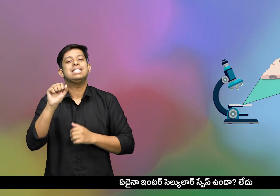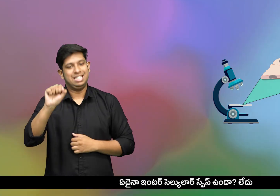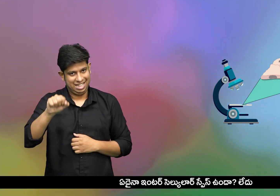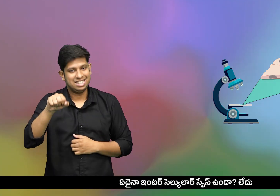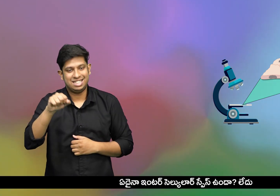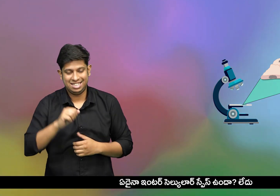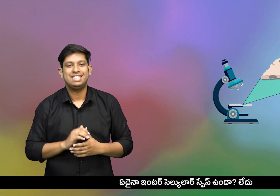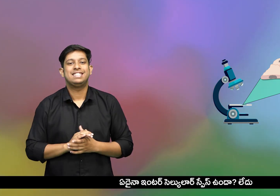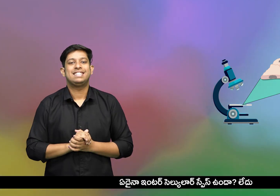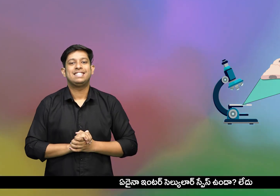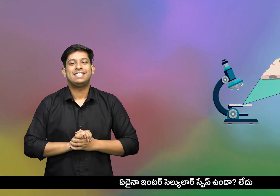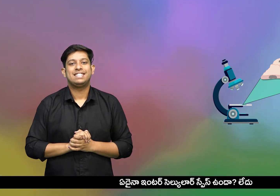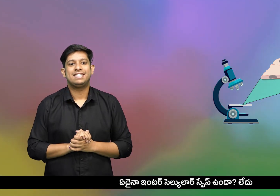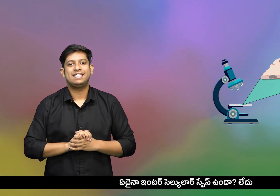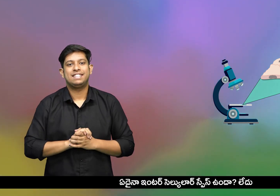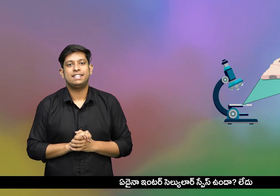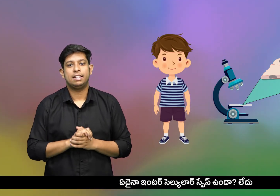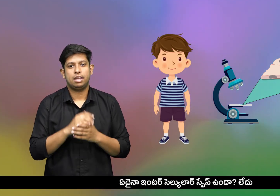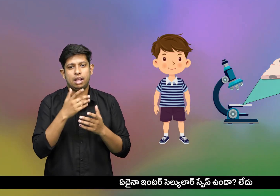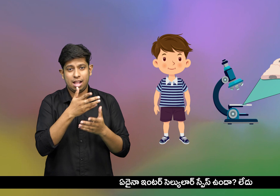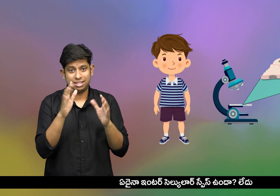ఏదైనా ఇంటర్సెల్యులార్ స్పేస్ ఉందా?